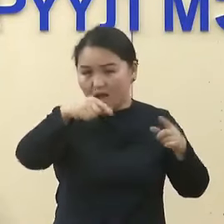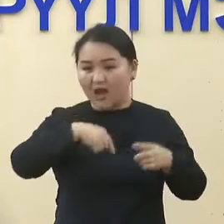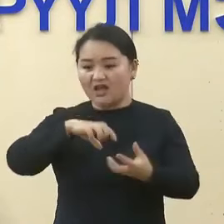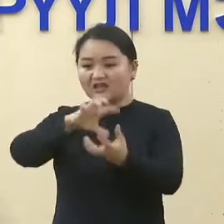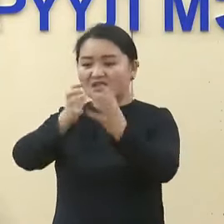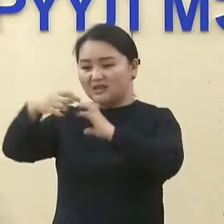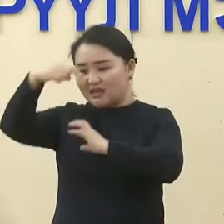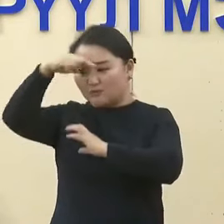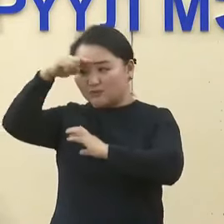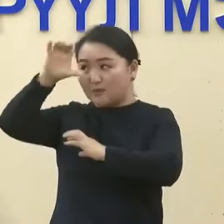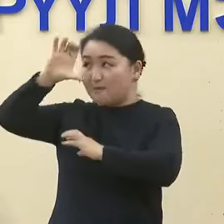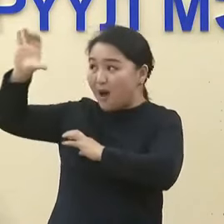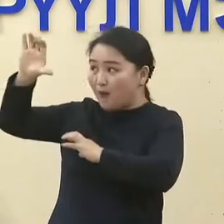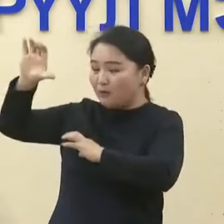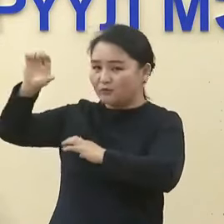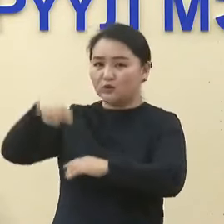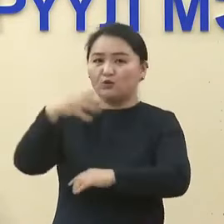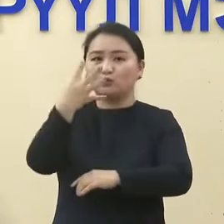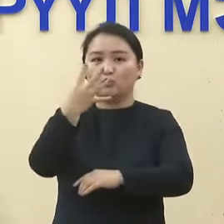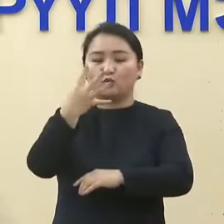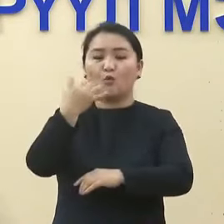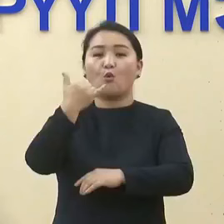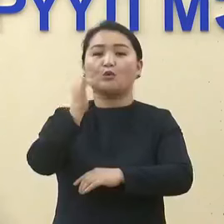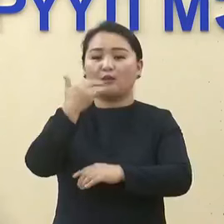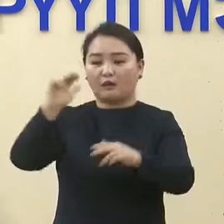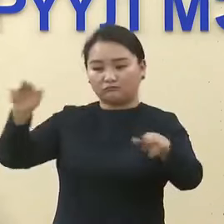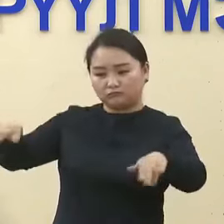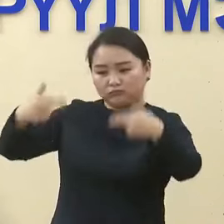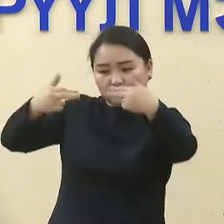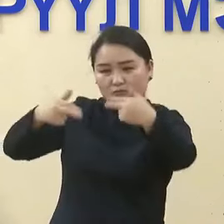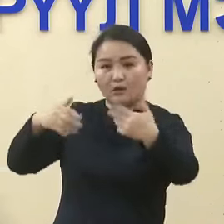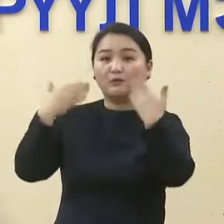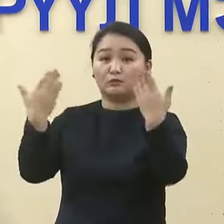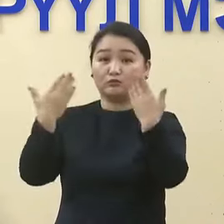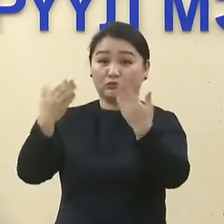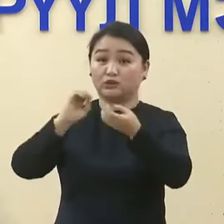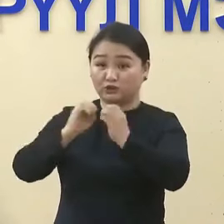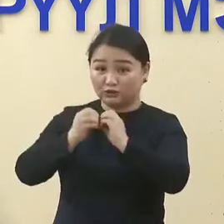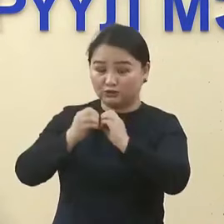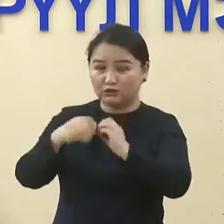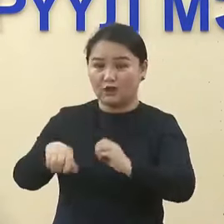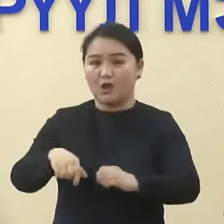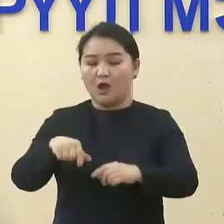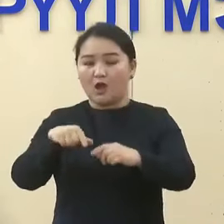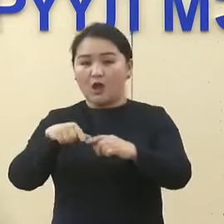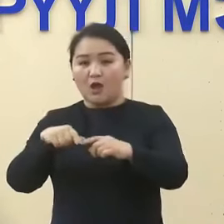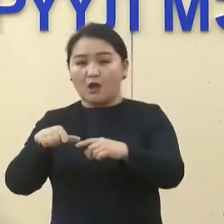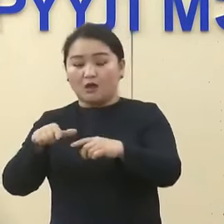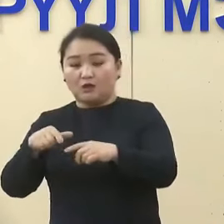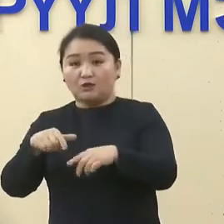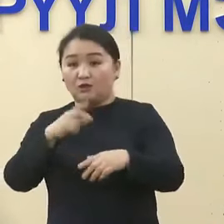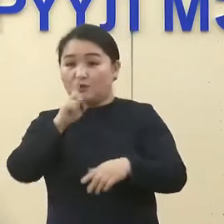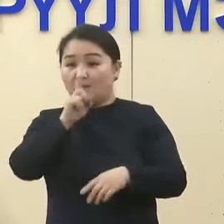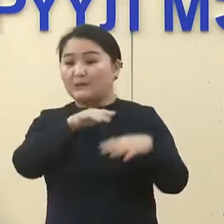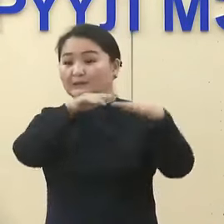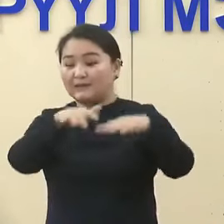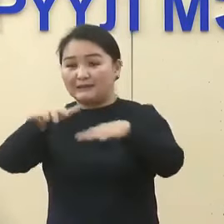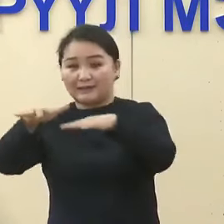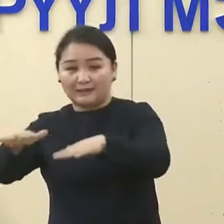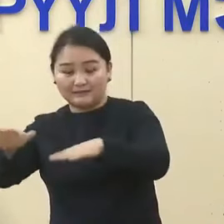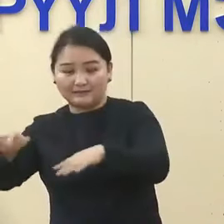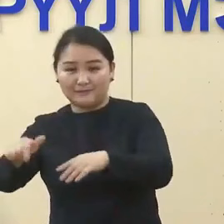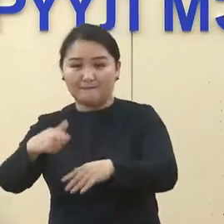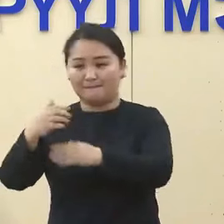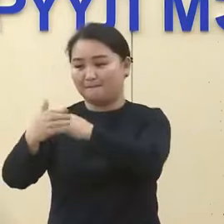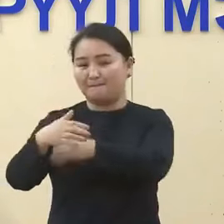бас цахим хурал хийсэн. За удахгүй одоо бас эрүүл мэндийн сайд Номхон далайн баруун бүсийн захирал Такаши Касатай бас одоо